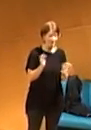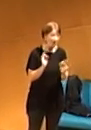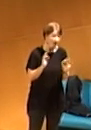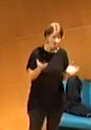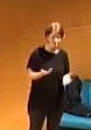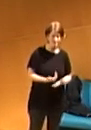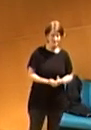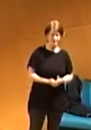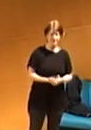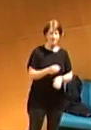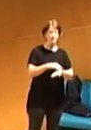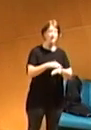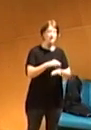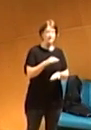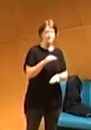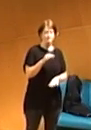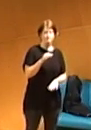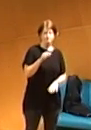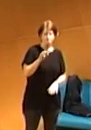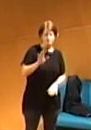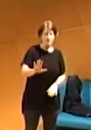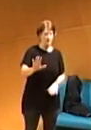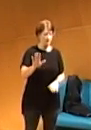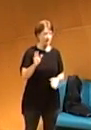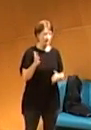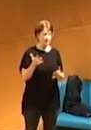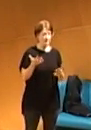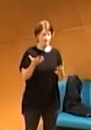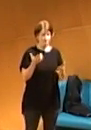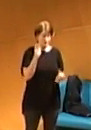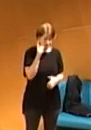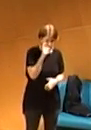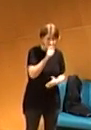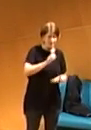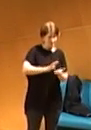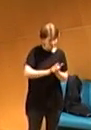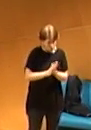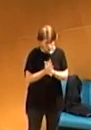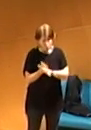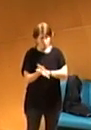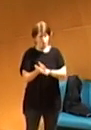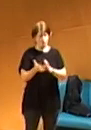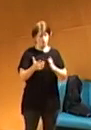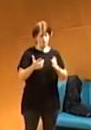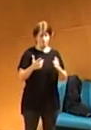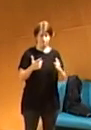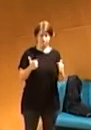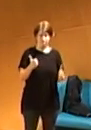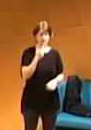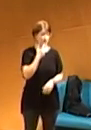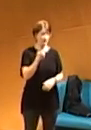C'est une maladie quand même très invalidante qui est évolutive. Donc son état n'est